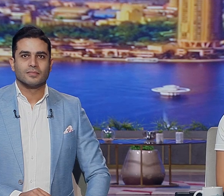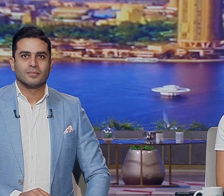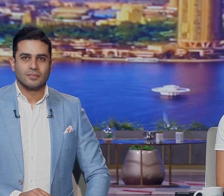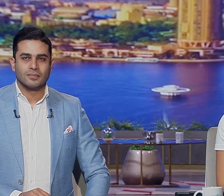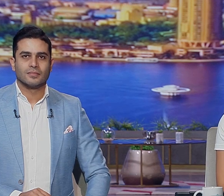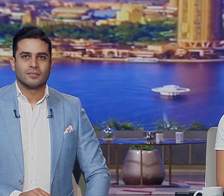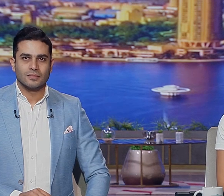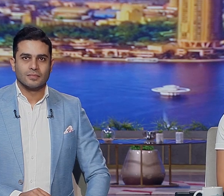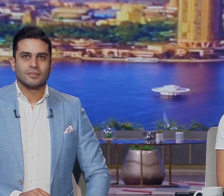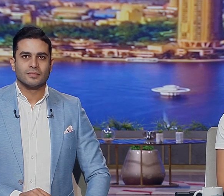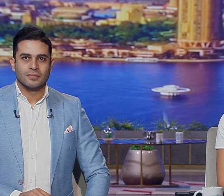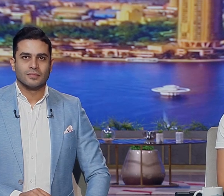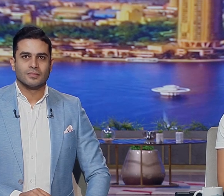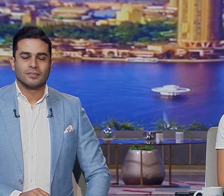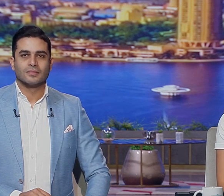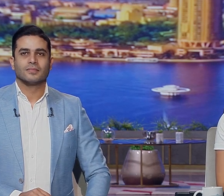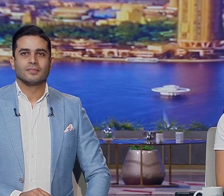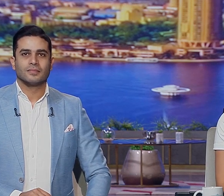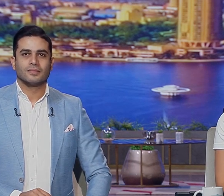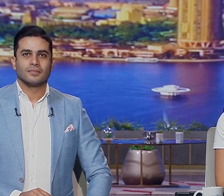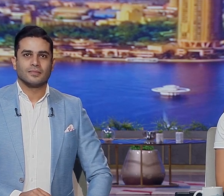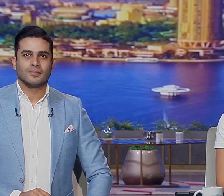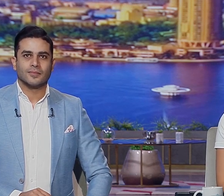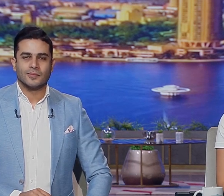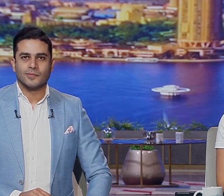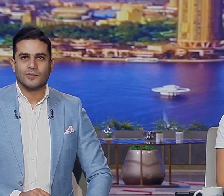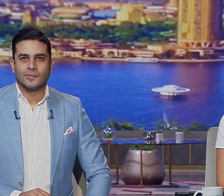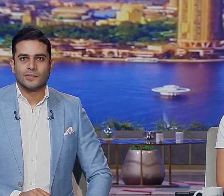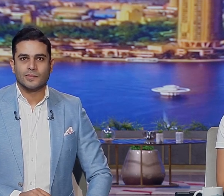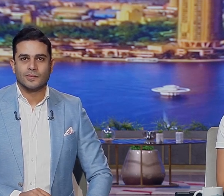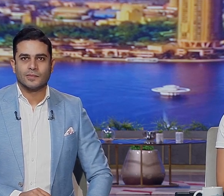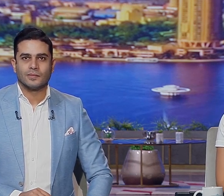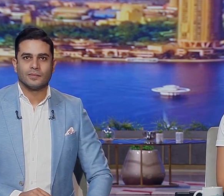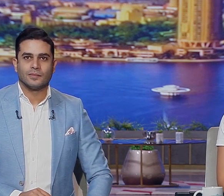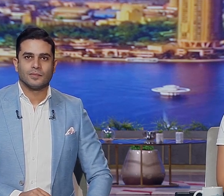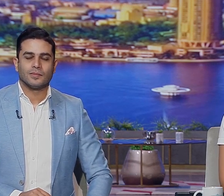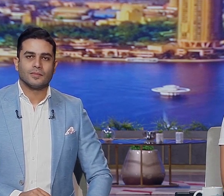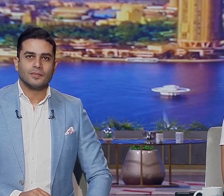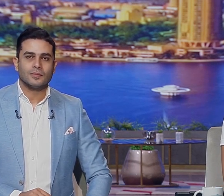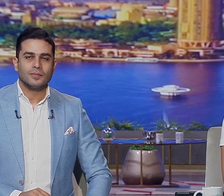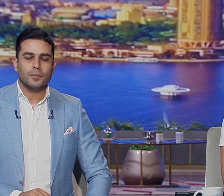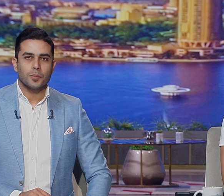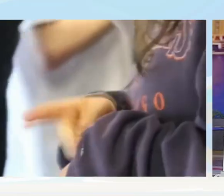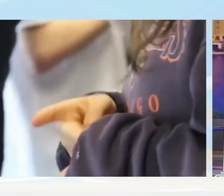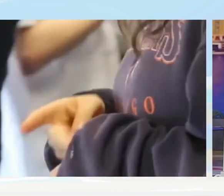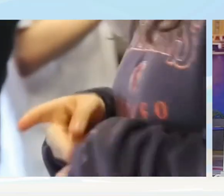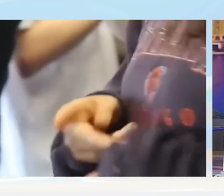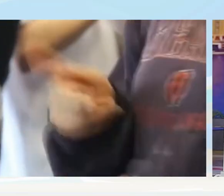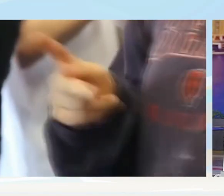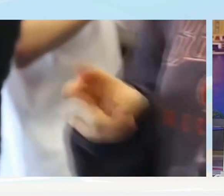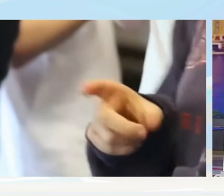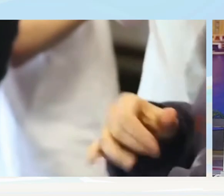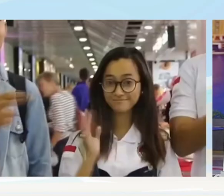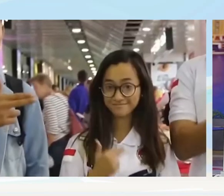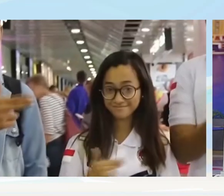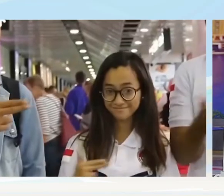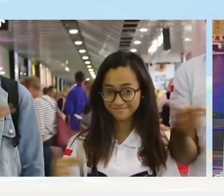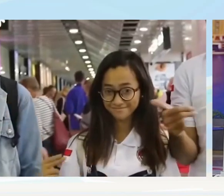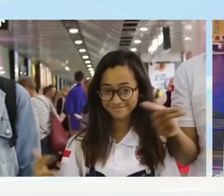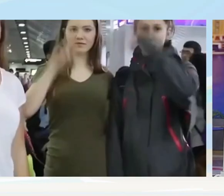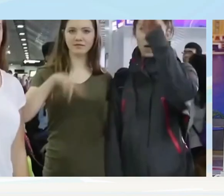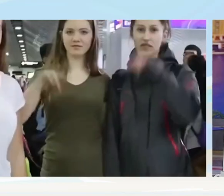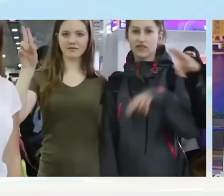اختياره في هذا التاريخ تحديدا، واهميه التوعيه كمان بلغات الاشاره؟ طيب، احنا طبعا لغه الاشاره هي